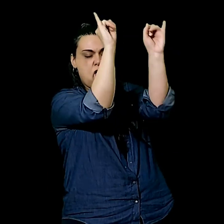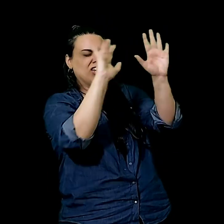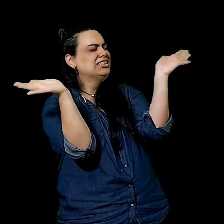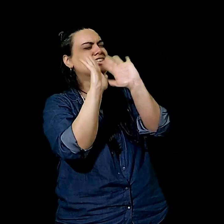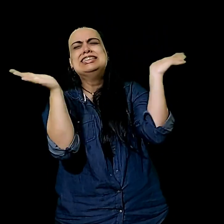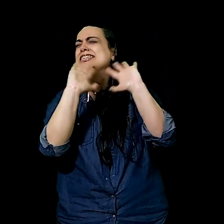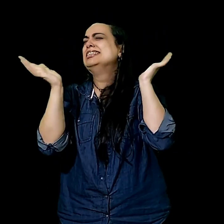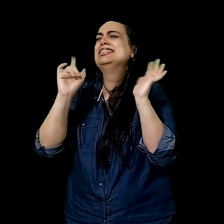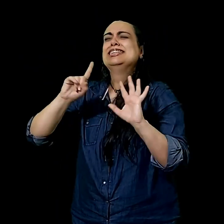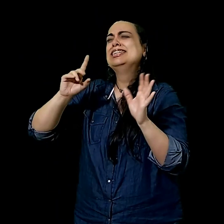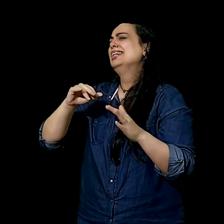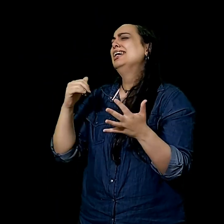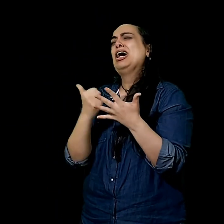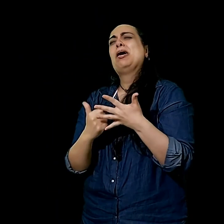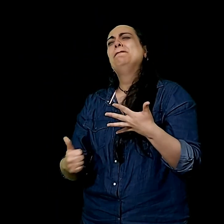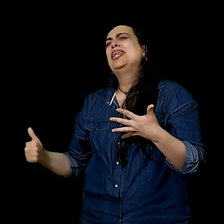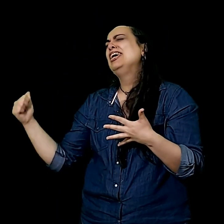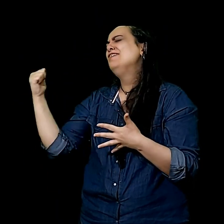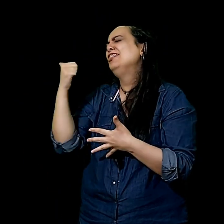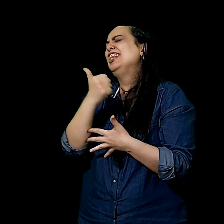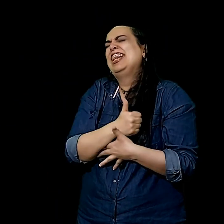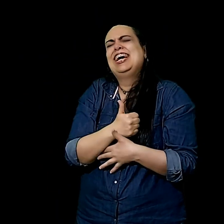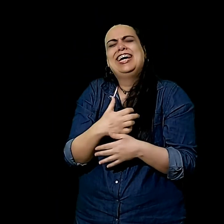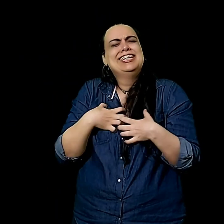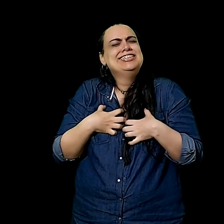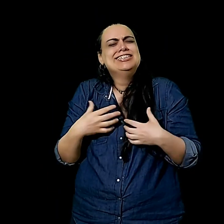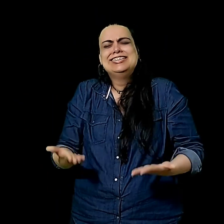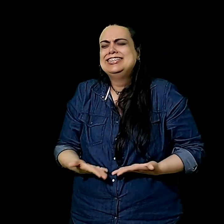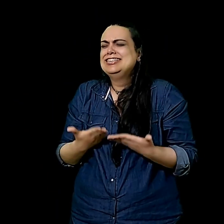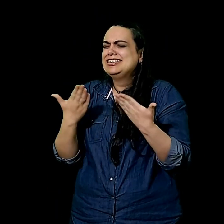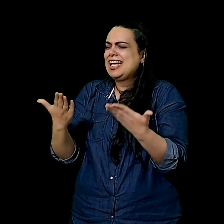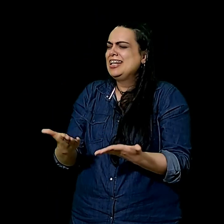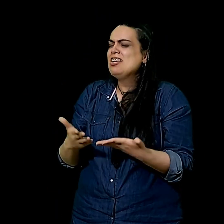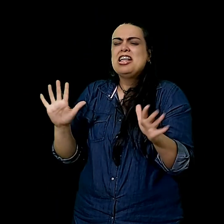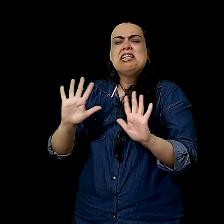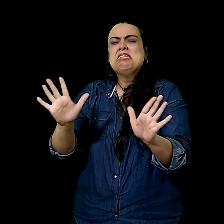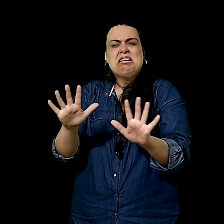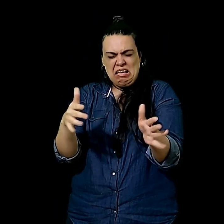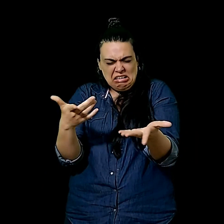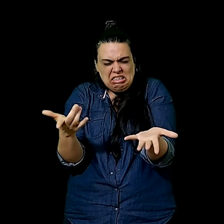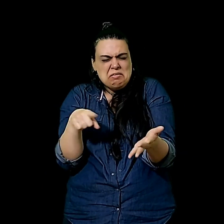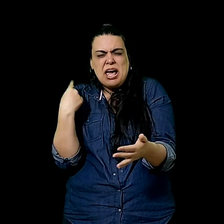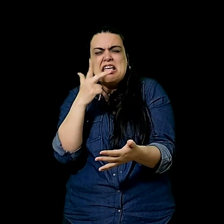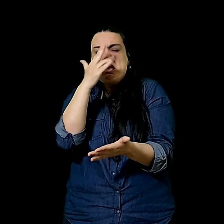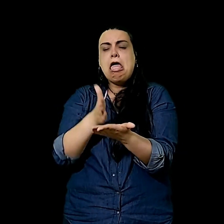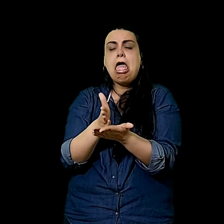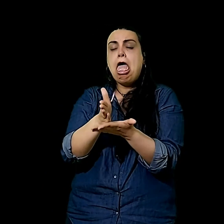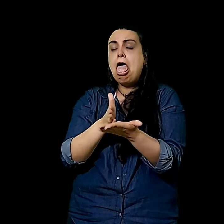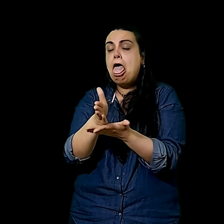Que privilégio tem, Senhor, de servirmos pela metade.